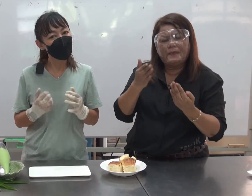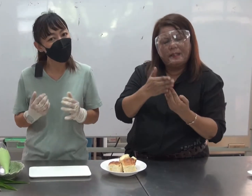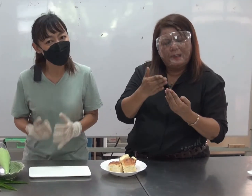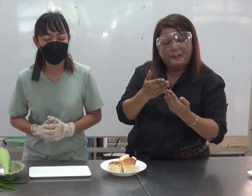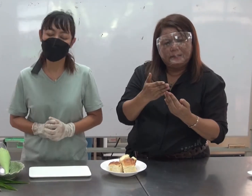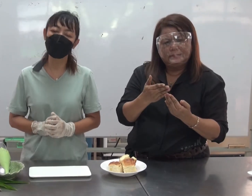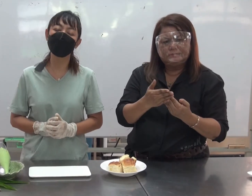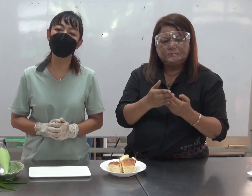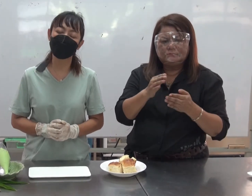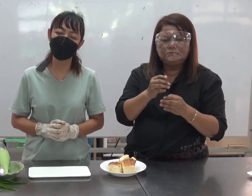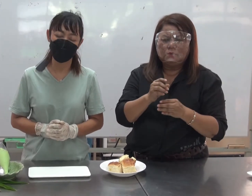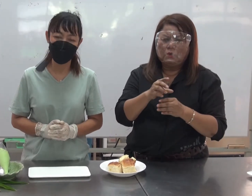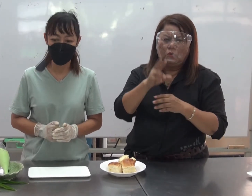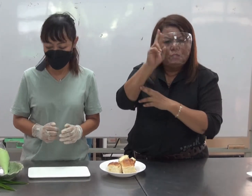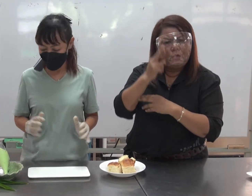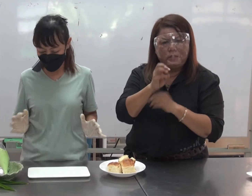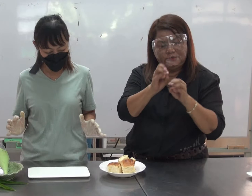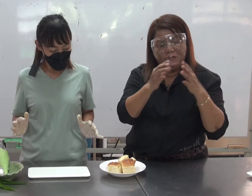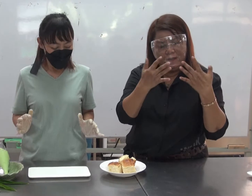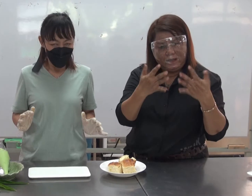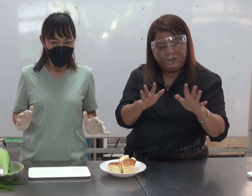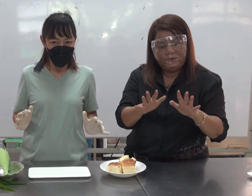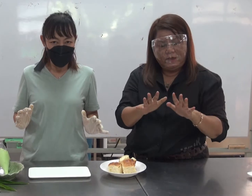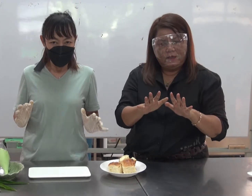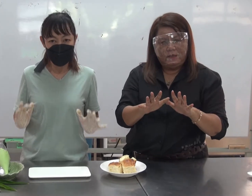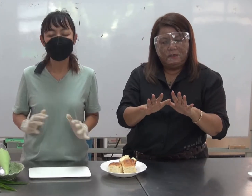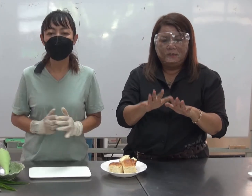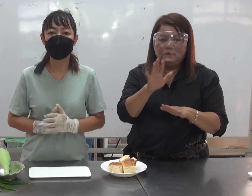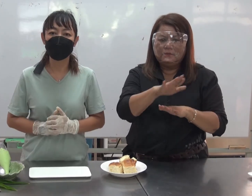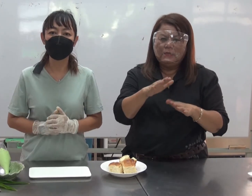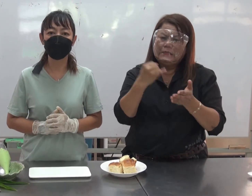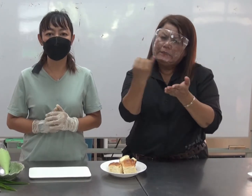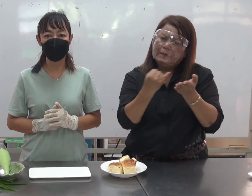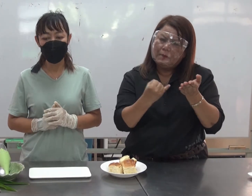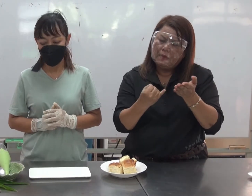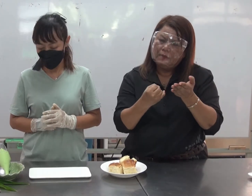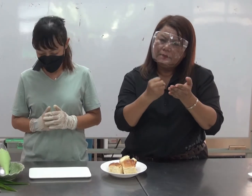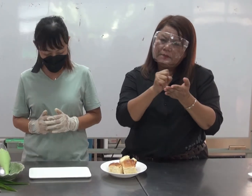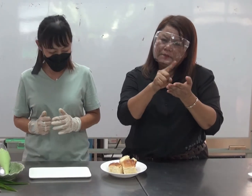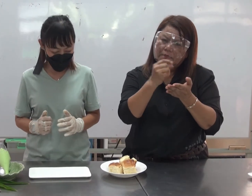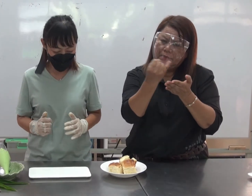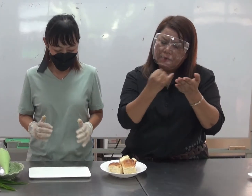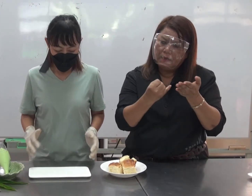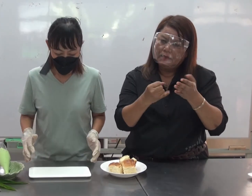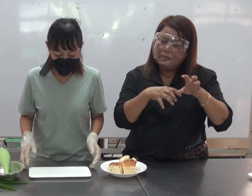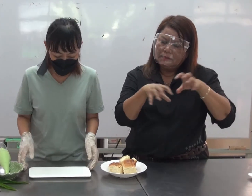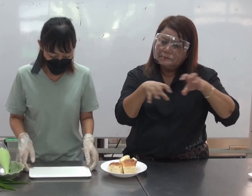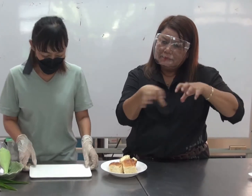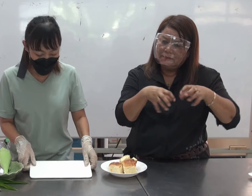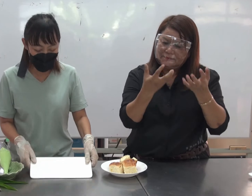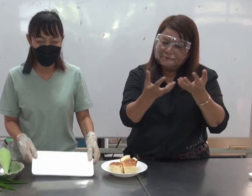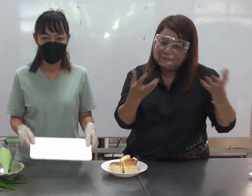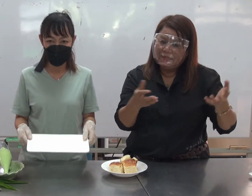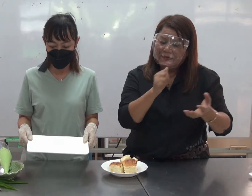ตามที่เคยสอนไปแล้วครูปอยเคยสอนไปแล้วนะคะคือศิลปะในการตกแต่งจานเนี่ยก็จะมีเช่นบริ